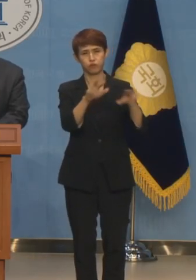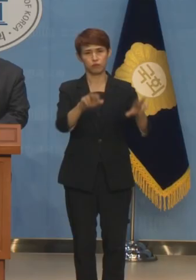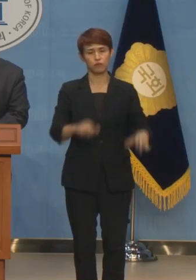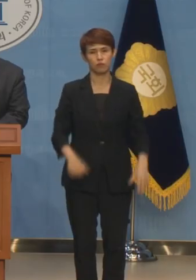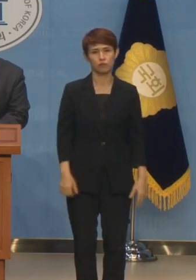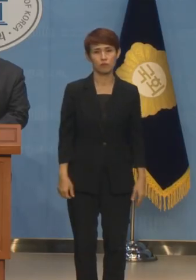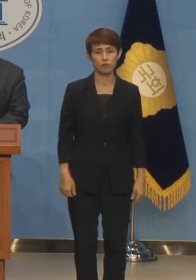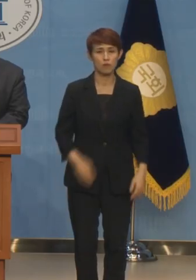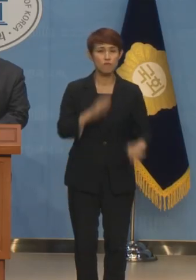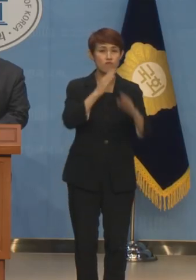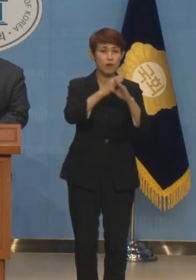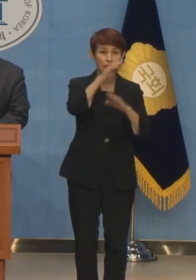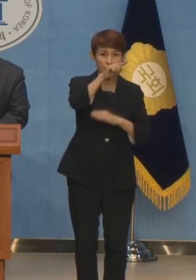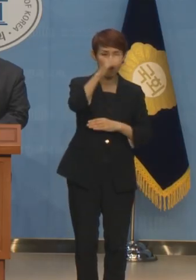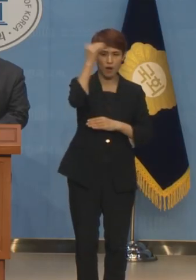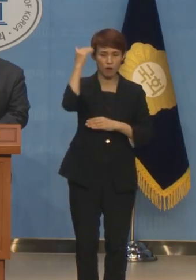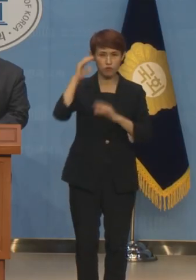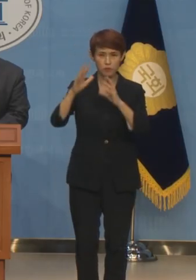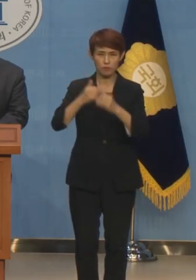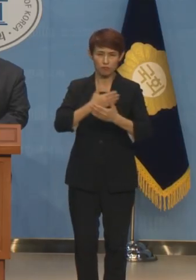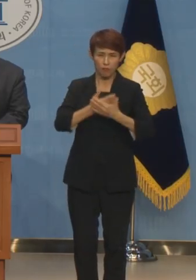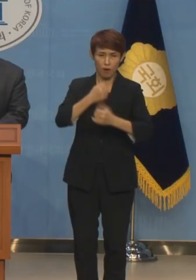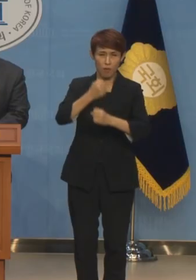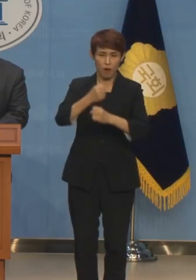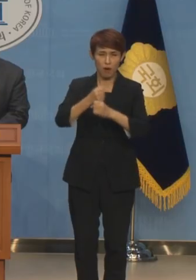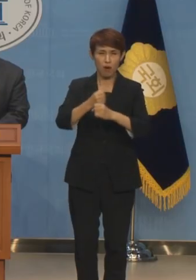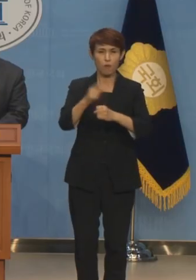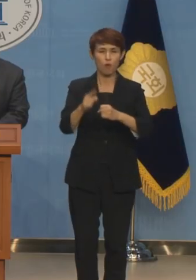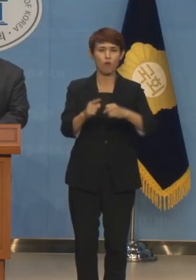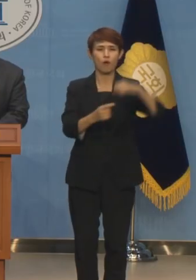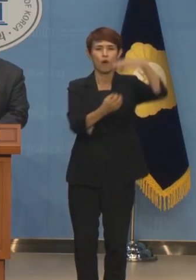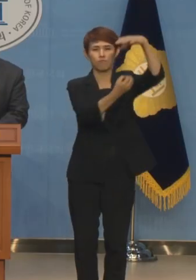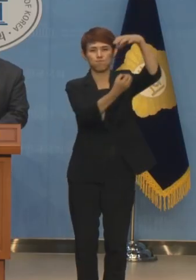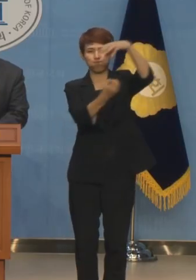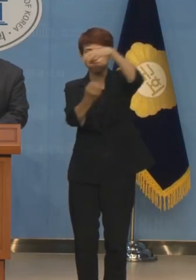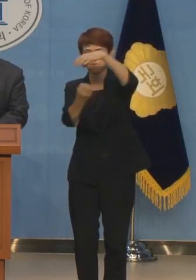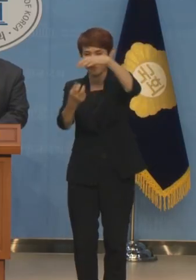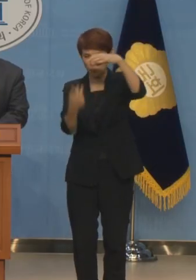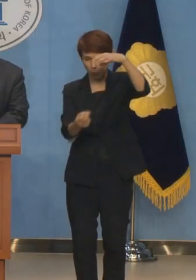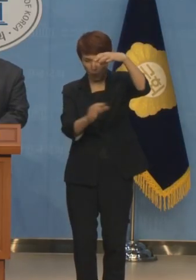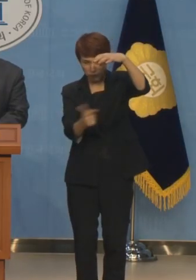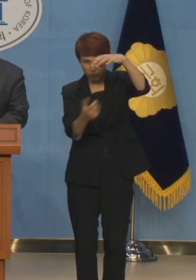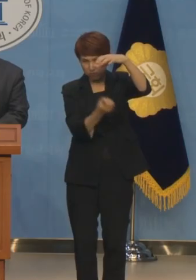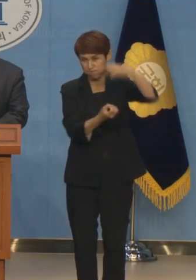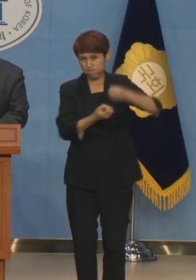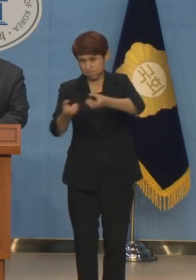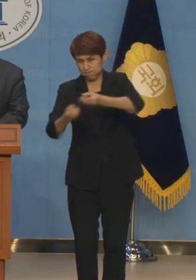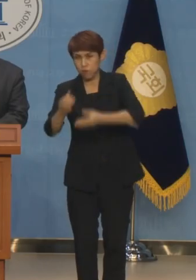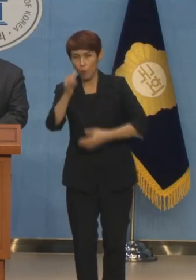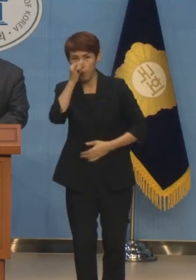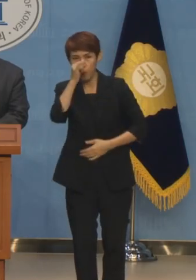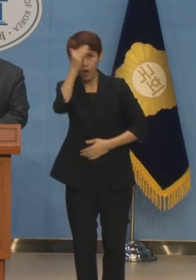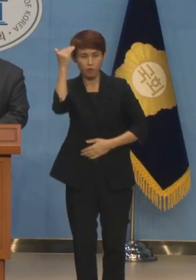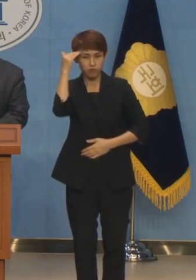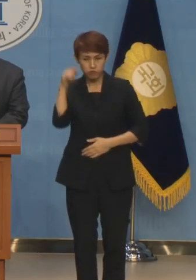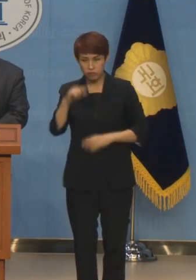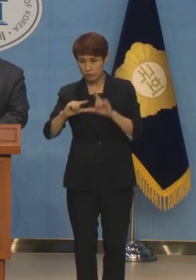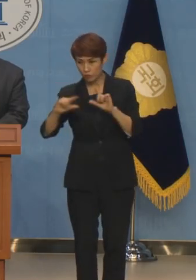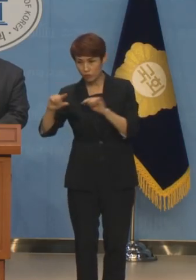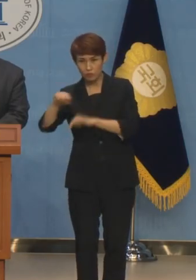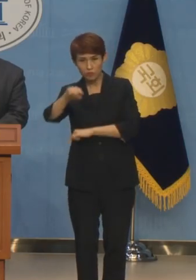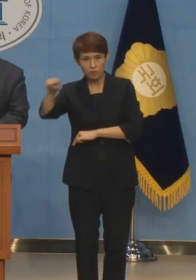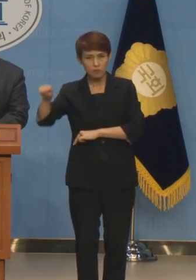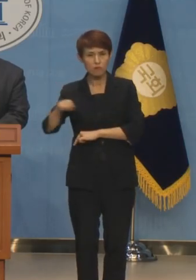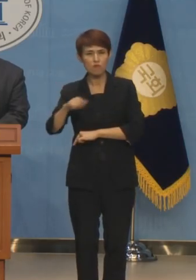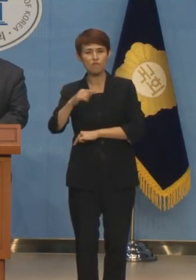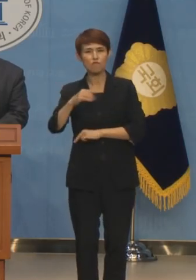북한에서 대한민국 국민을 불안에 떨게 한 오물풍선을 계속 내려보내고 있고 이에 맞서 우리나라의 일부 민간단체에서